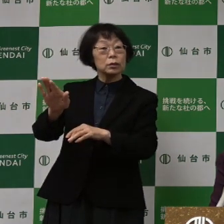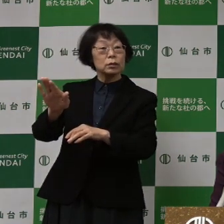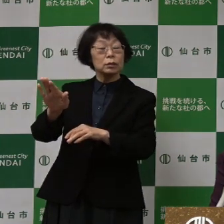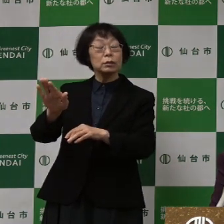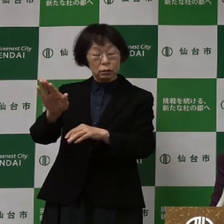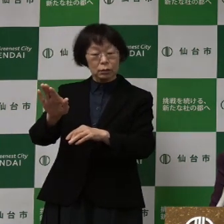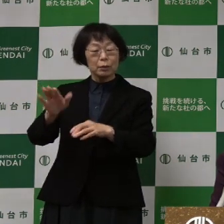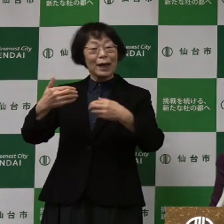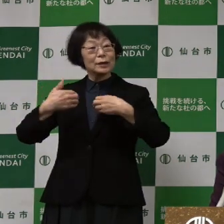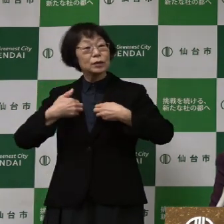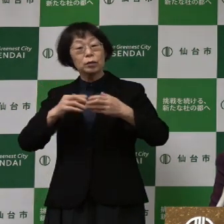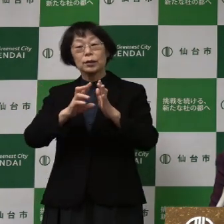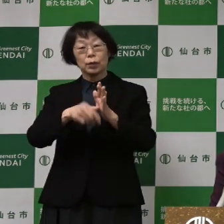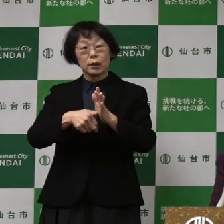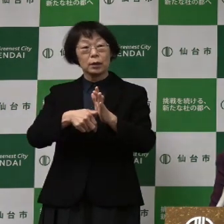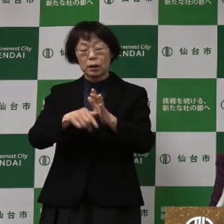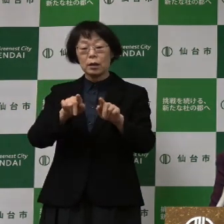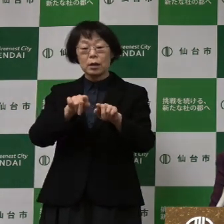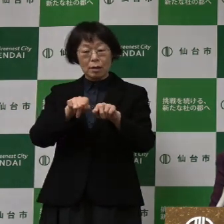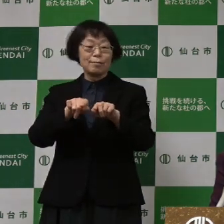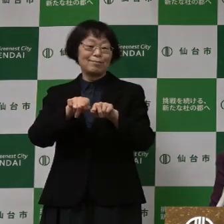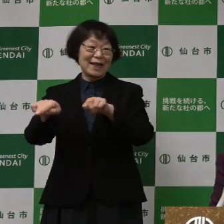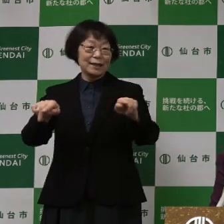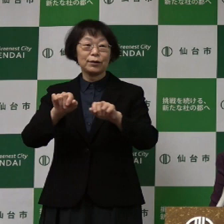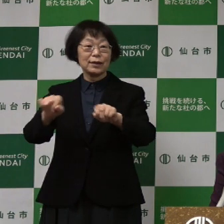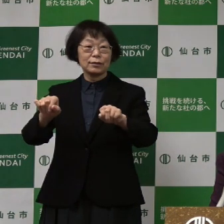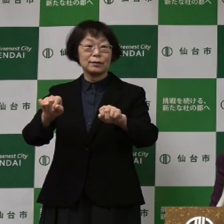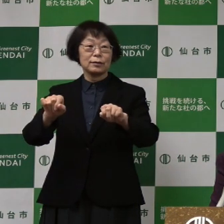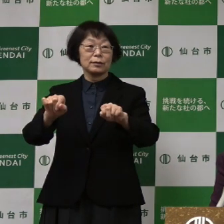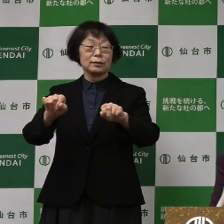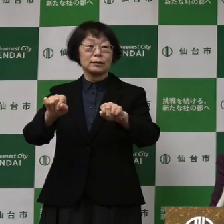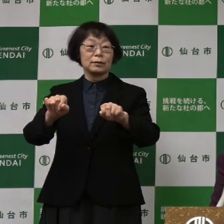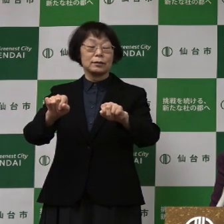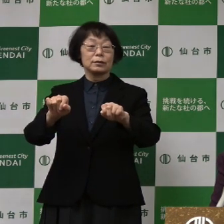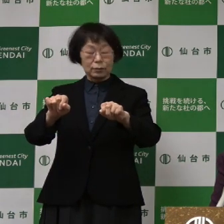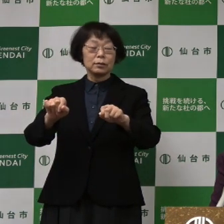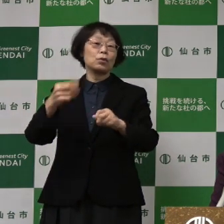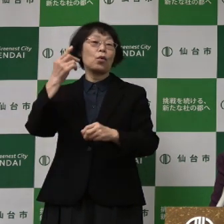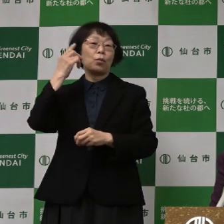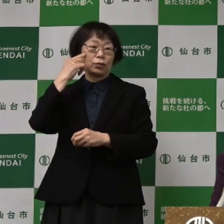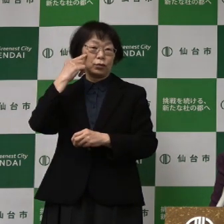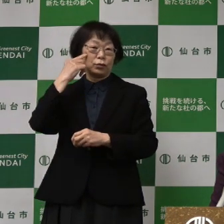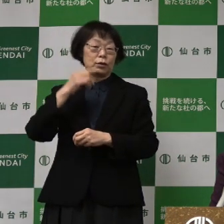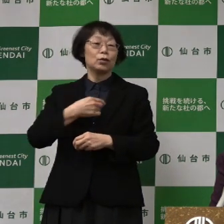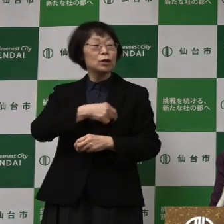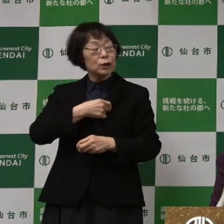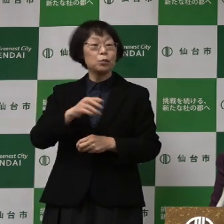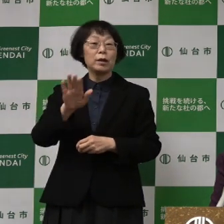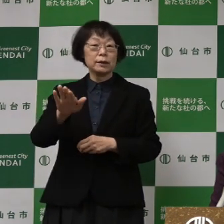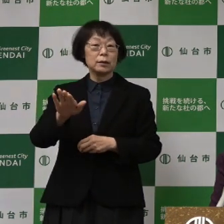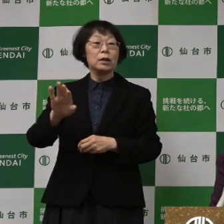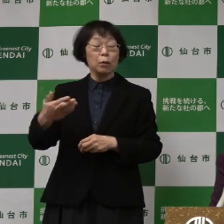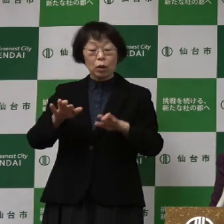と、やはり必要な時に対策を打つことがあるべきではなかったかという気持ちがございますけれども、